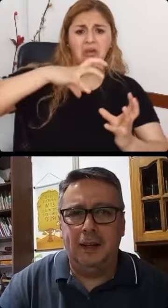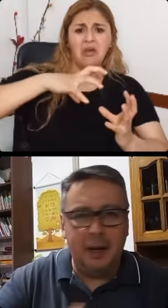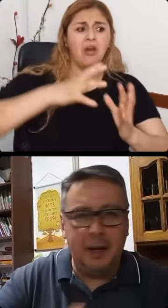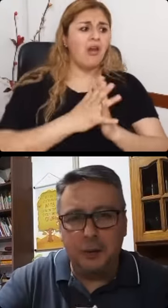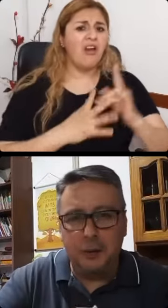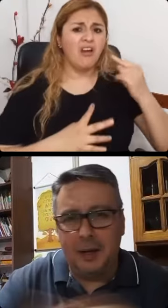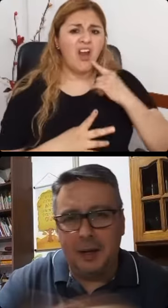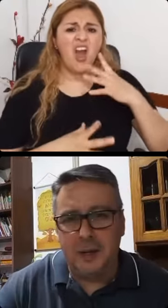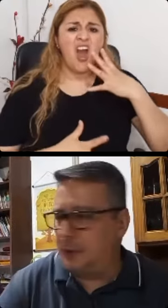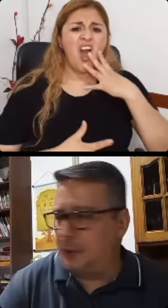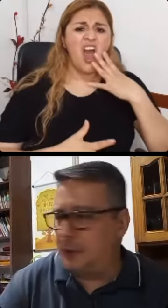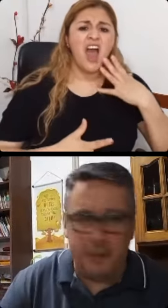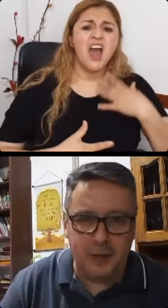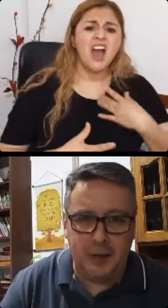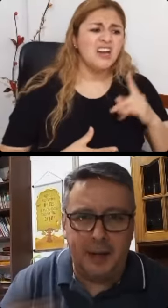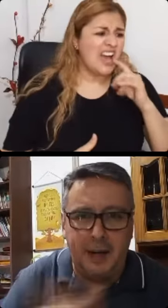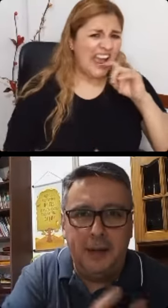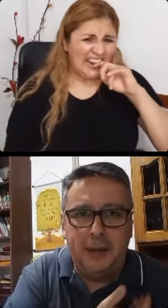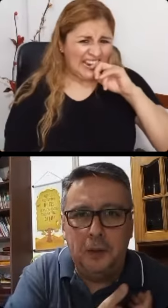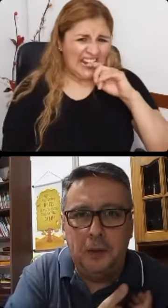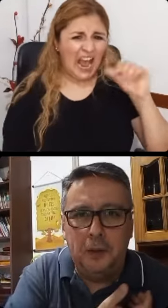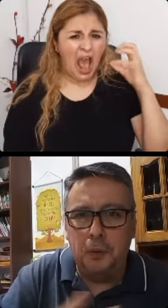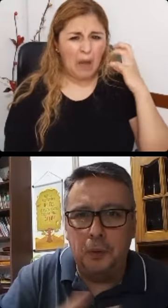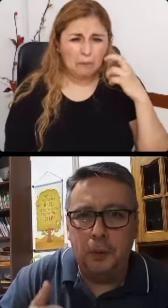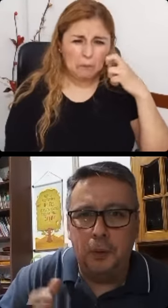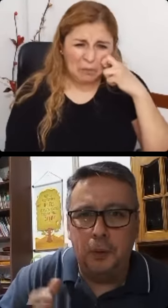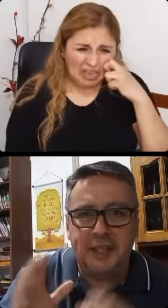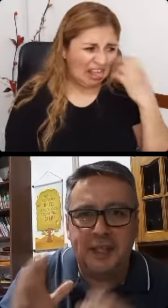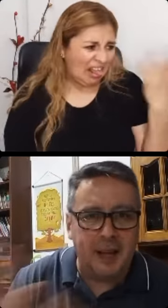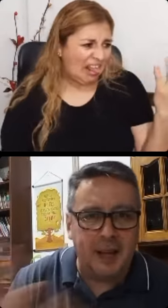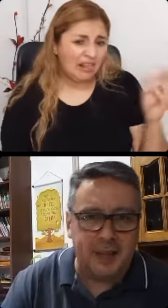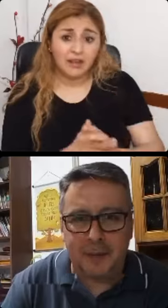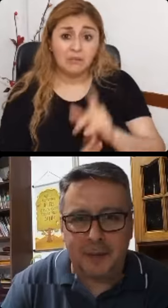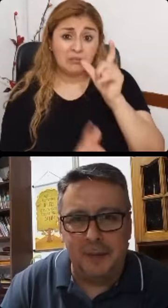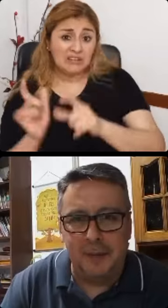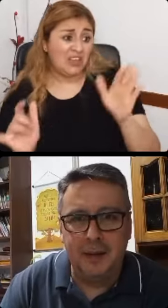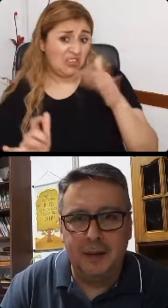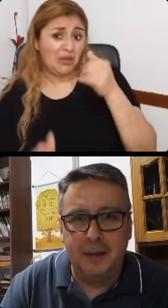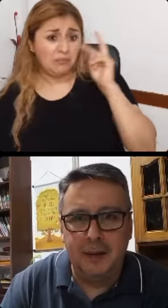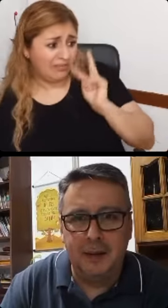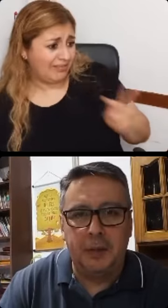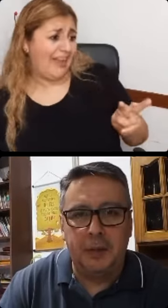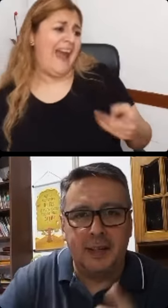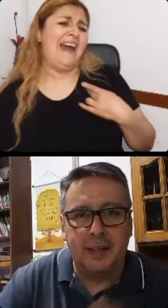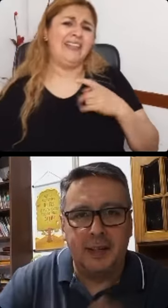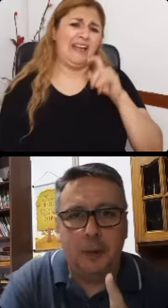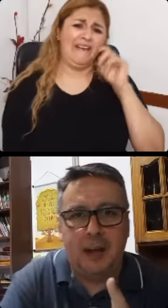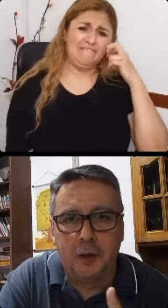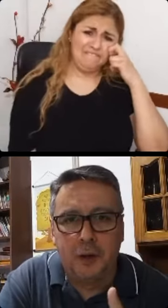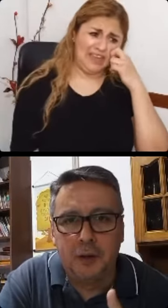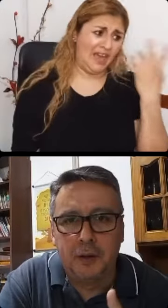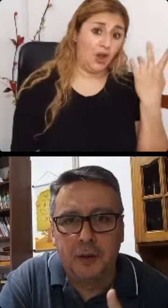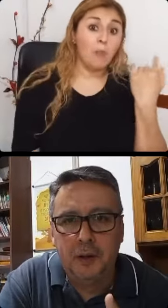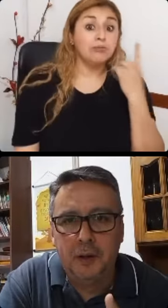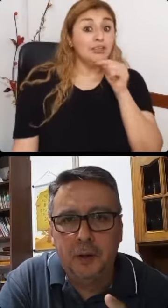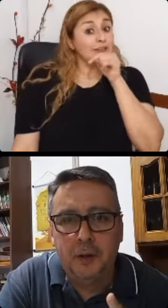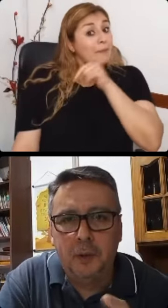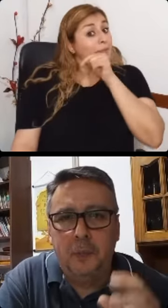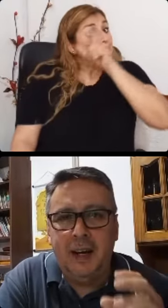y ven como todas las personas todas las personas ven ahí una chatarra pero el restaurador